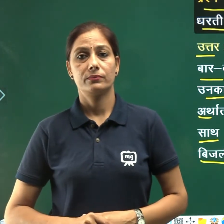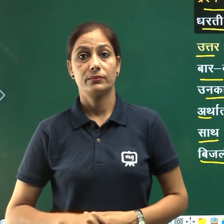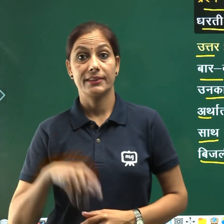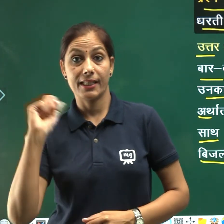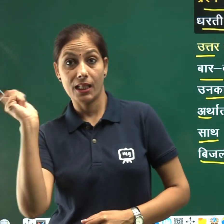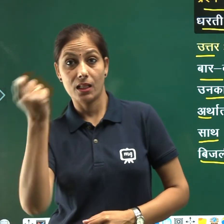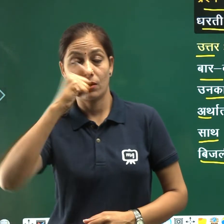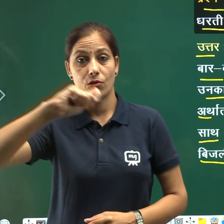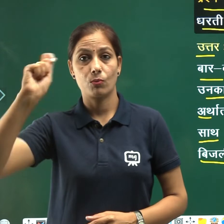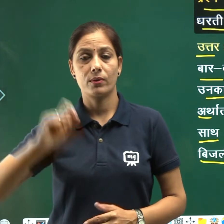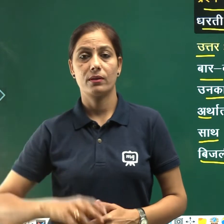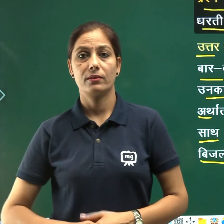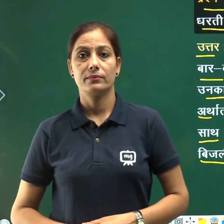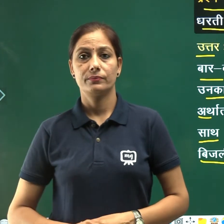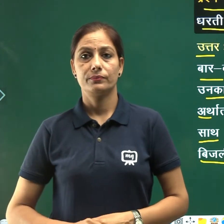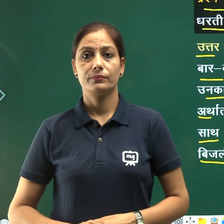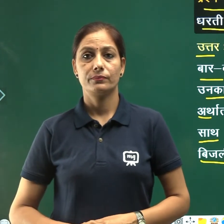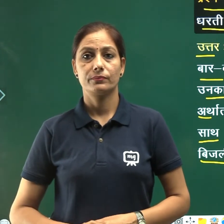तलवारों के